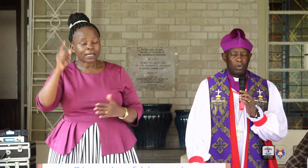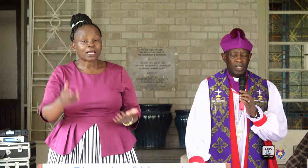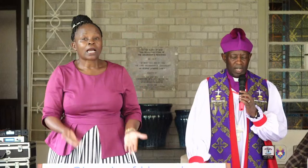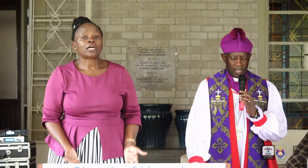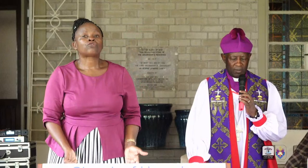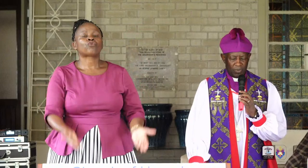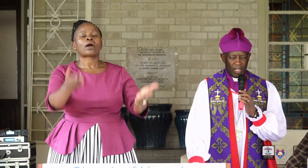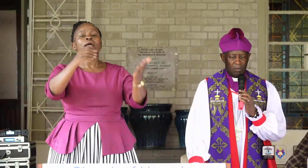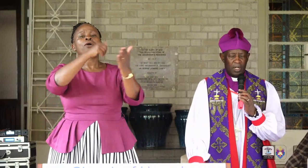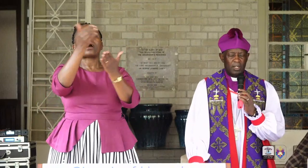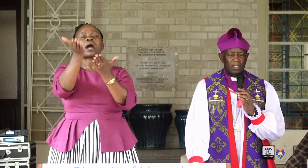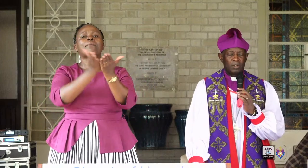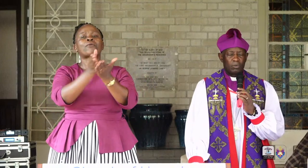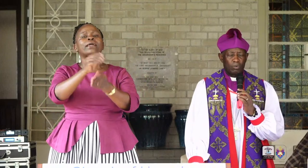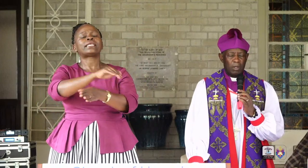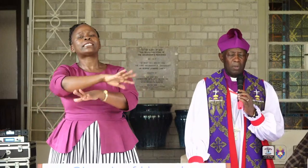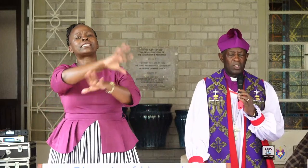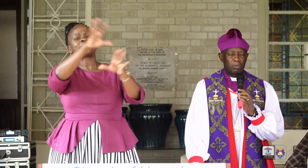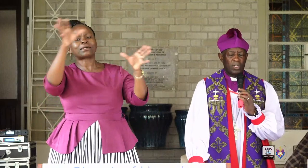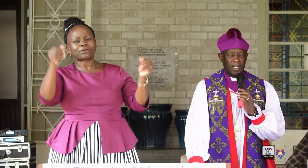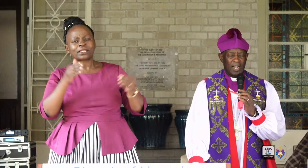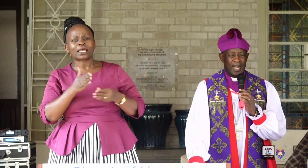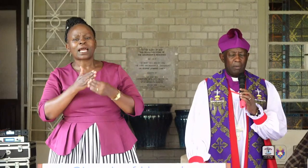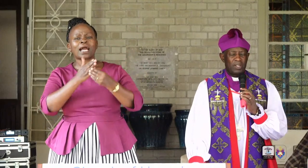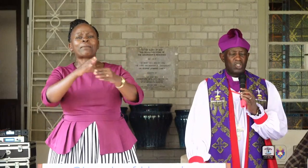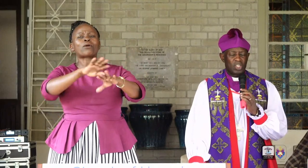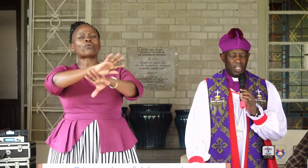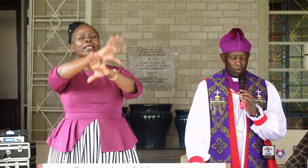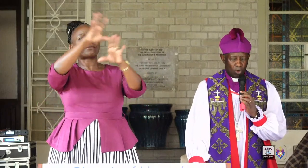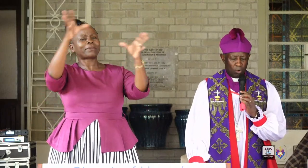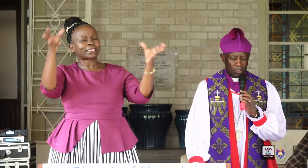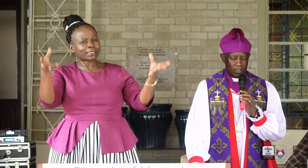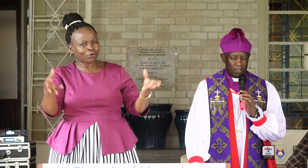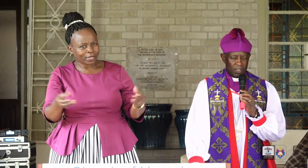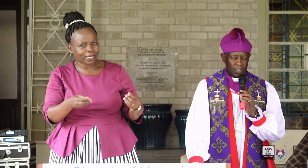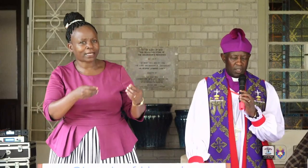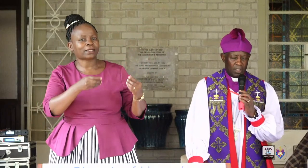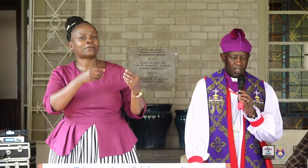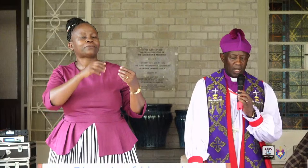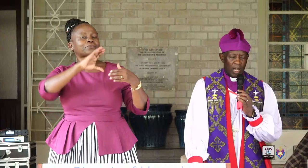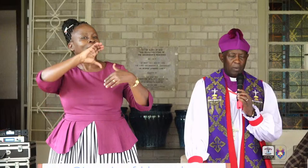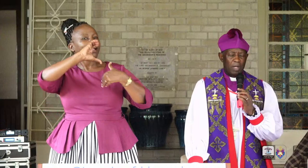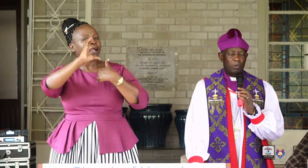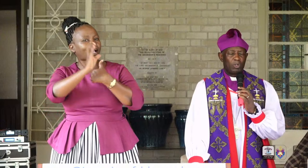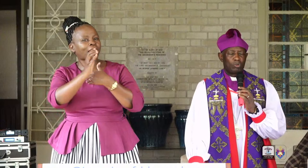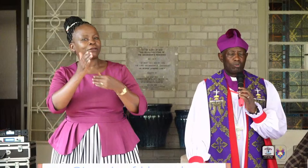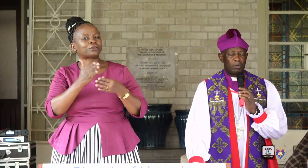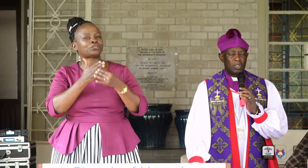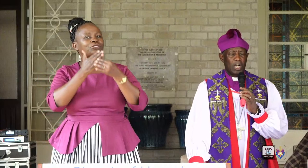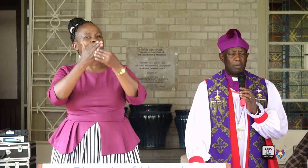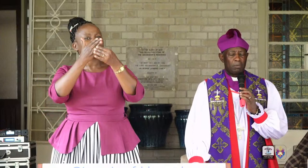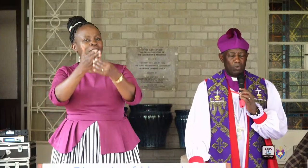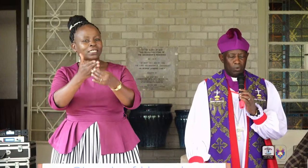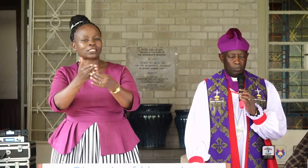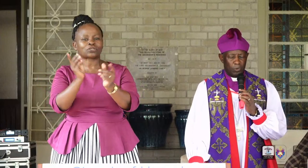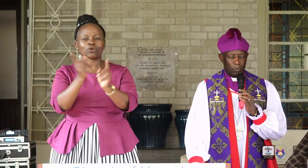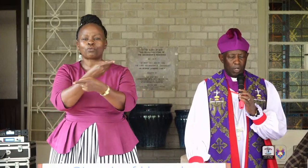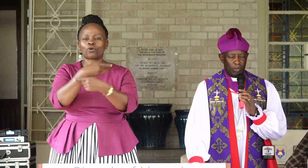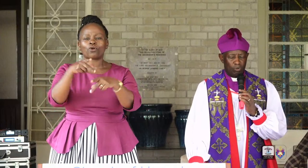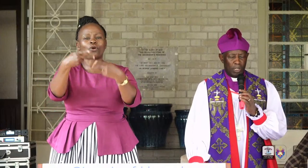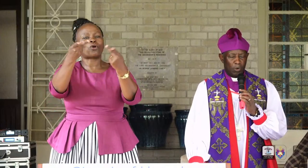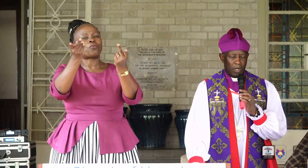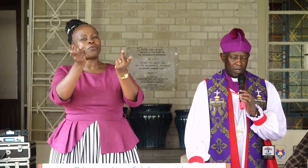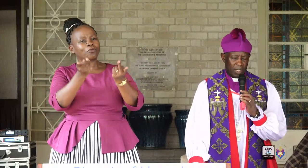n'abaweereza bonna n'abakulembeze bonna ab'ensikirano abali mu bitundu ebitali bimu